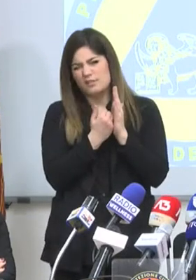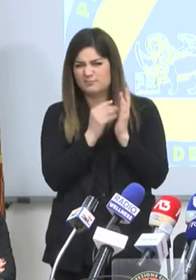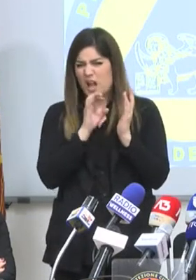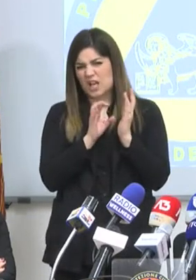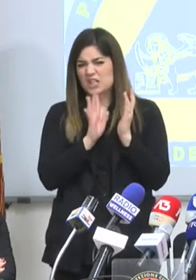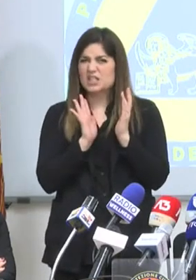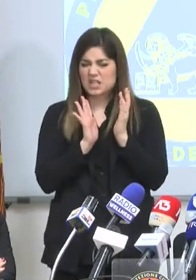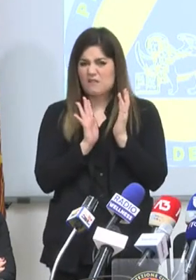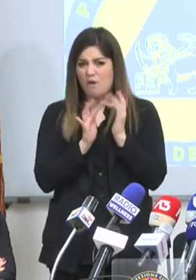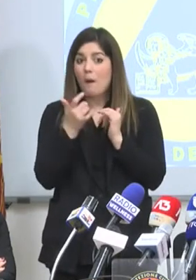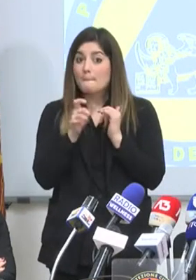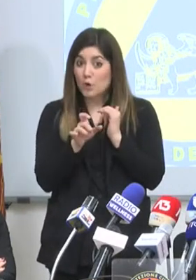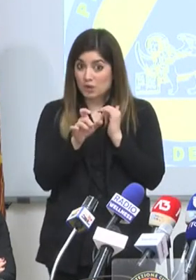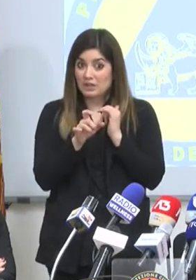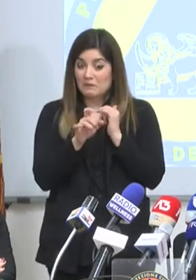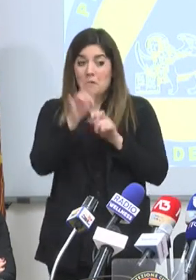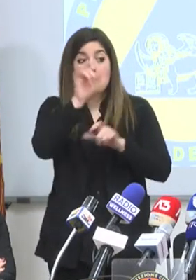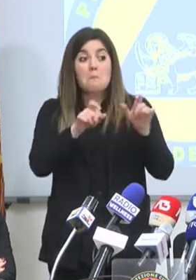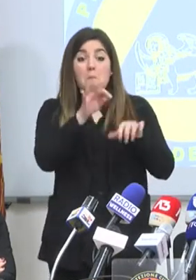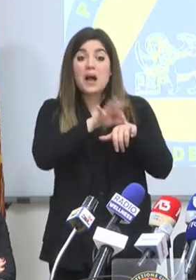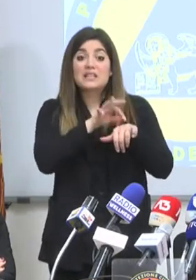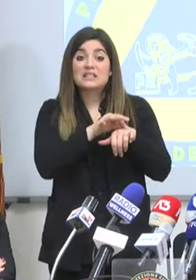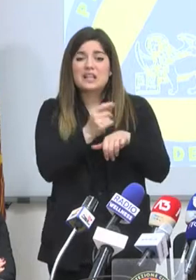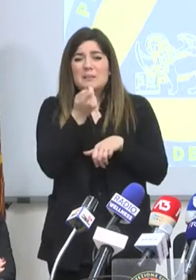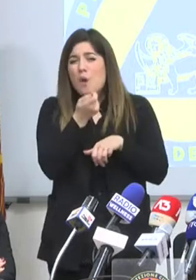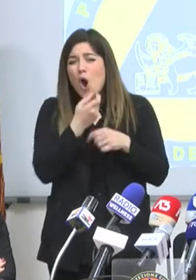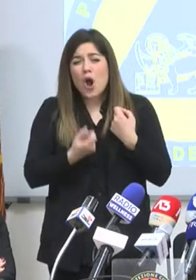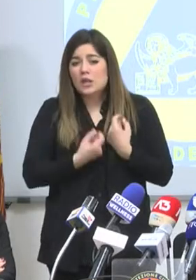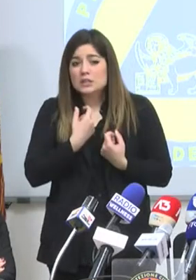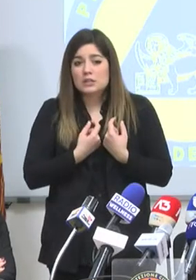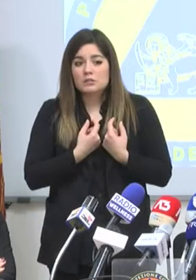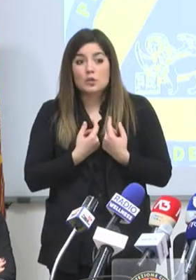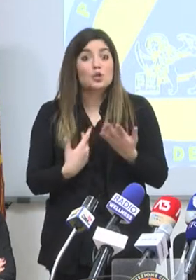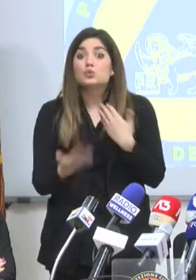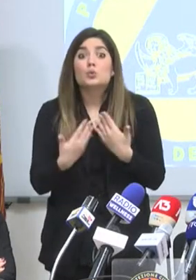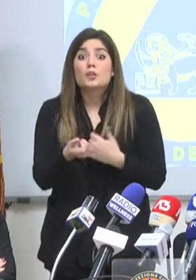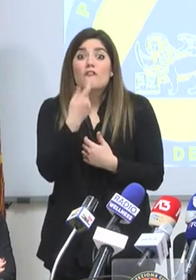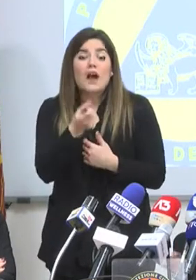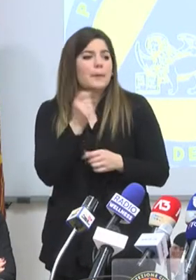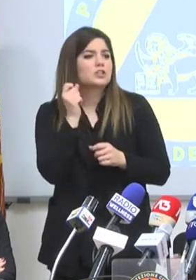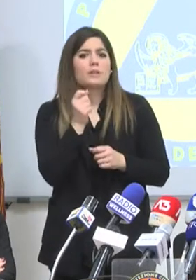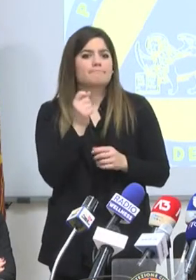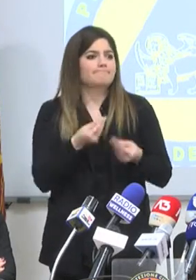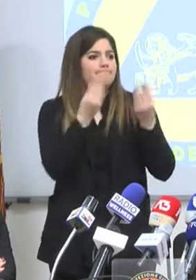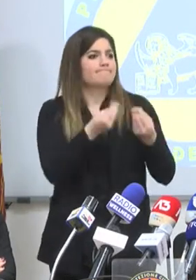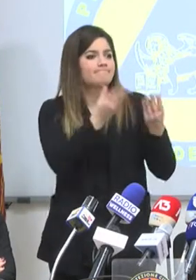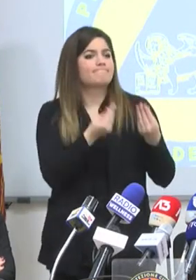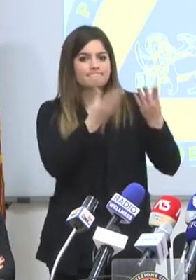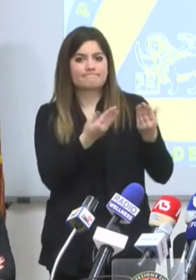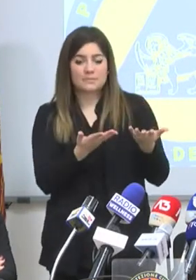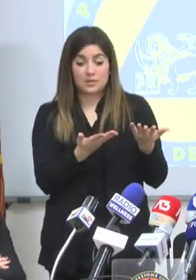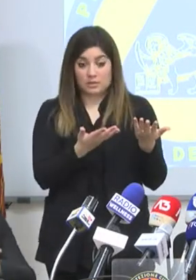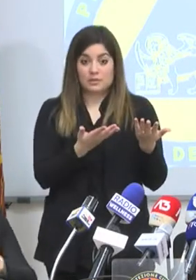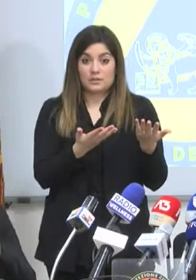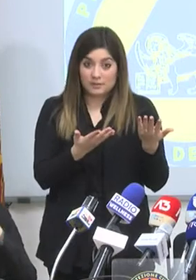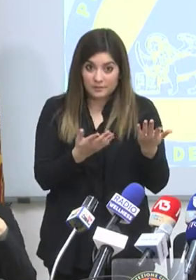inizia anche in pazienti che hanno pochi sintomi con tutta la gamma di farmaci che io prima vi ho detto e con altri anche, ma